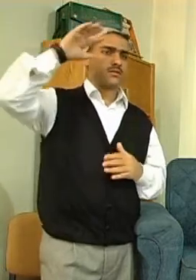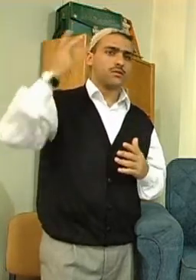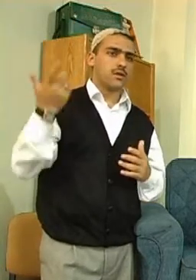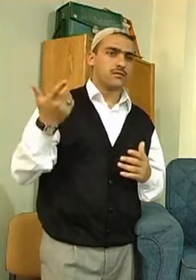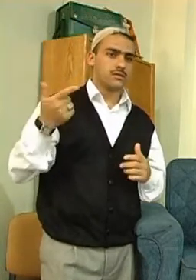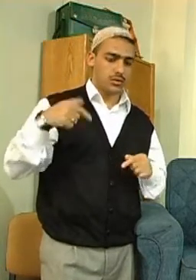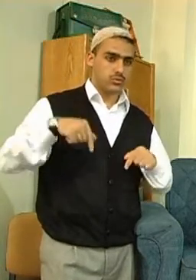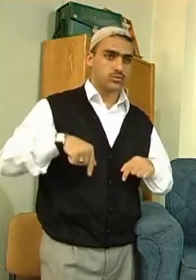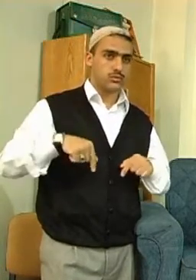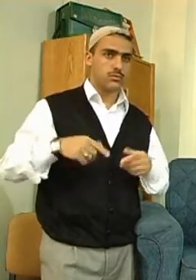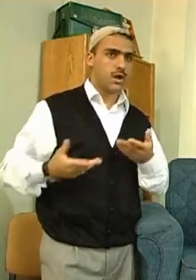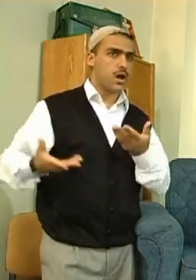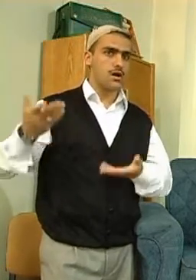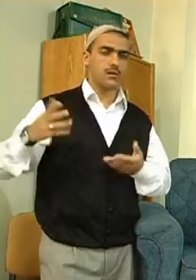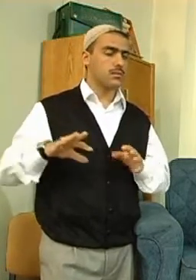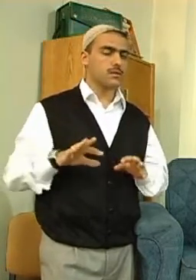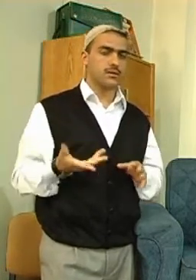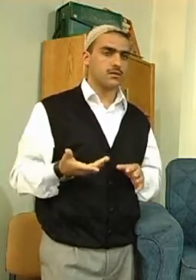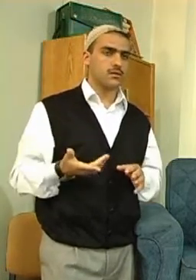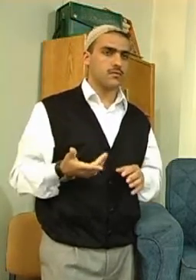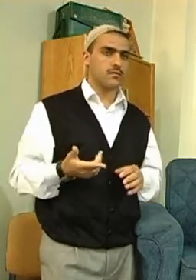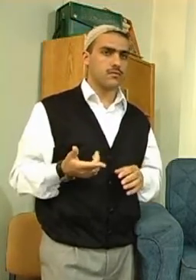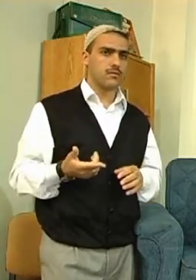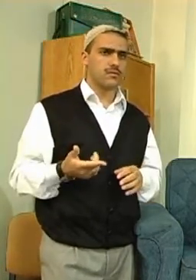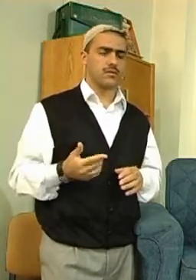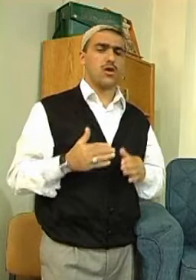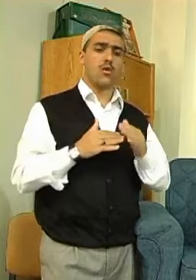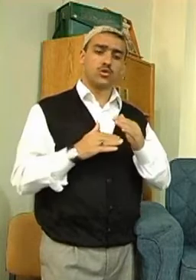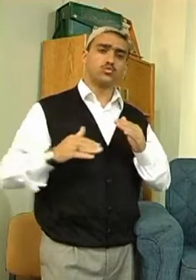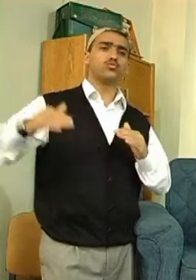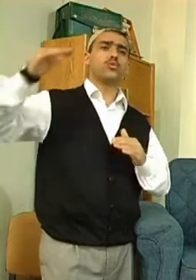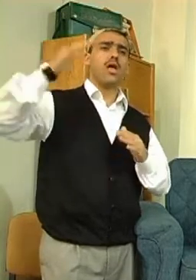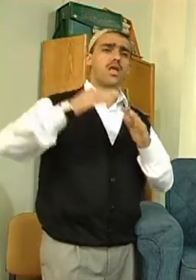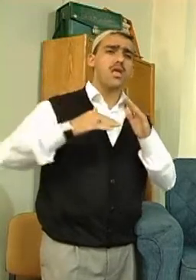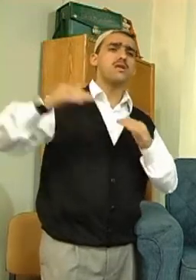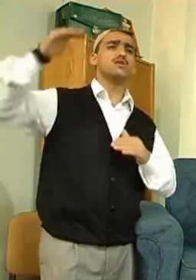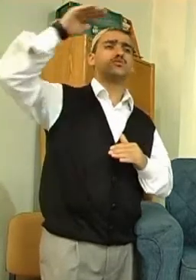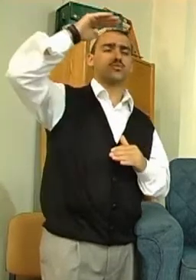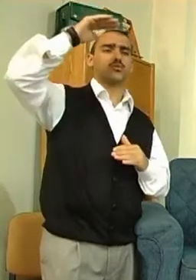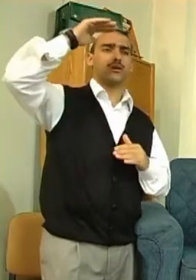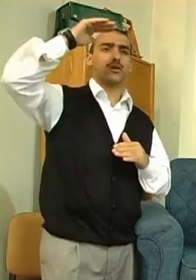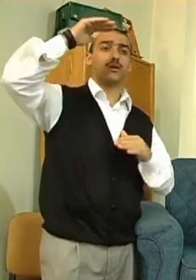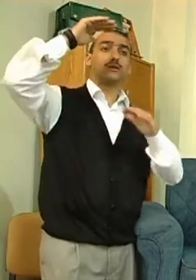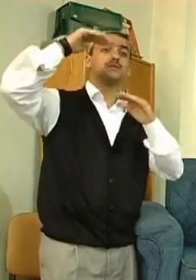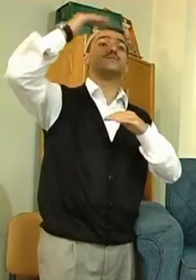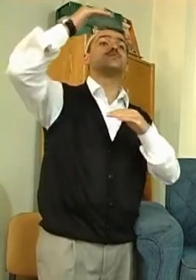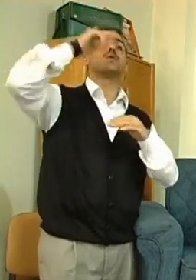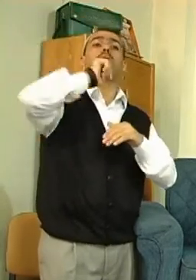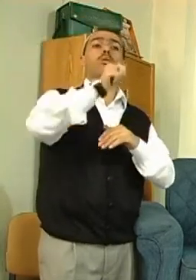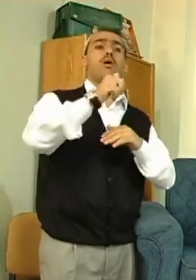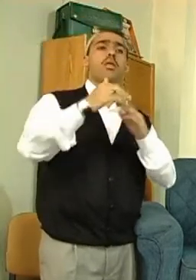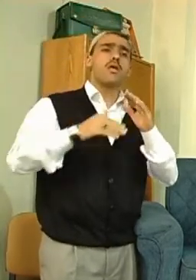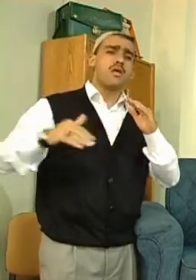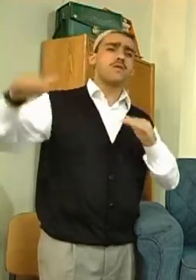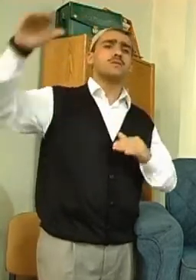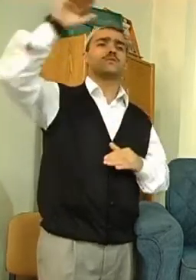çıkar. İnsan dünyada, alayilliğin yücelerin yücesi demek Türkçesi yani, en üstün mertebe. İnsan dünyada alayilliğine